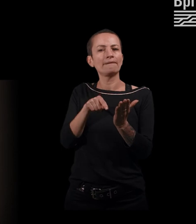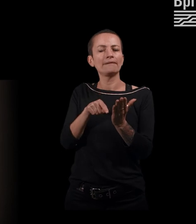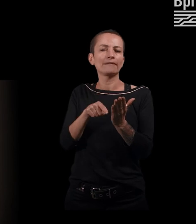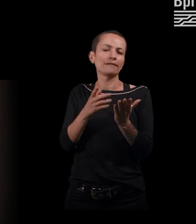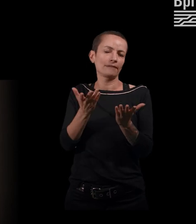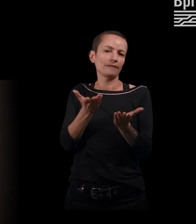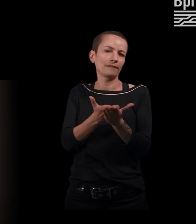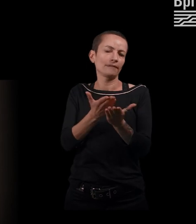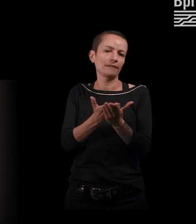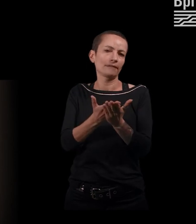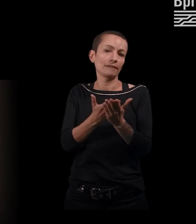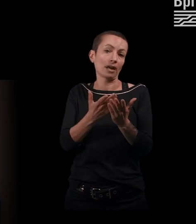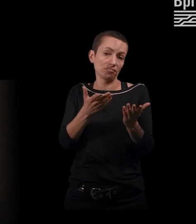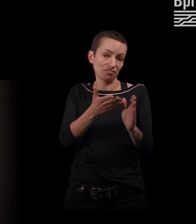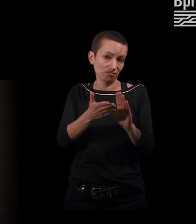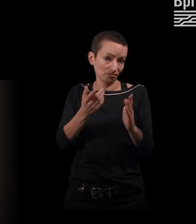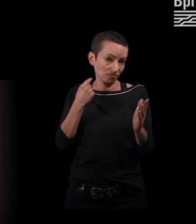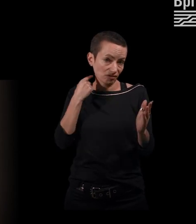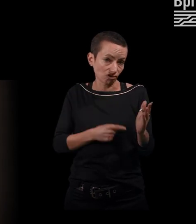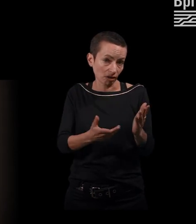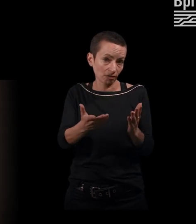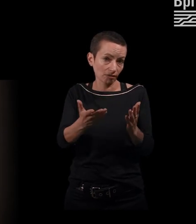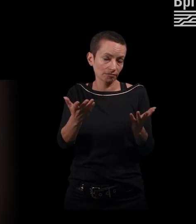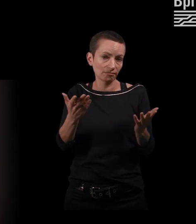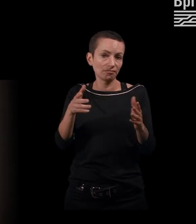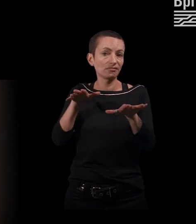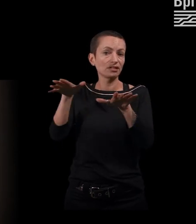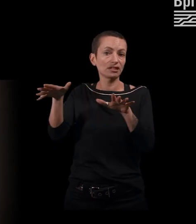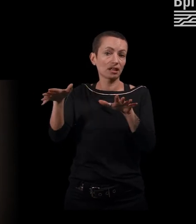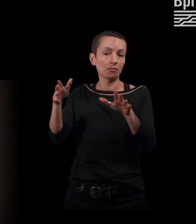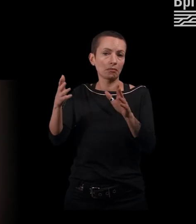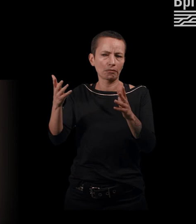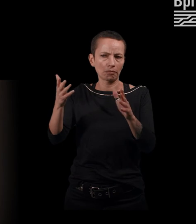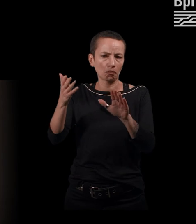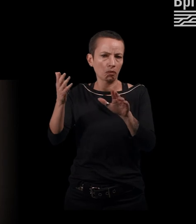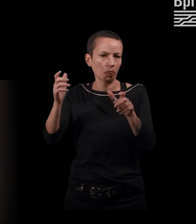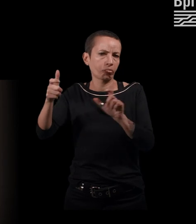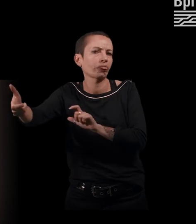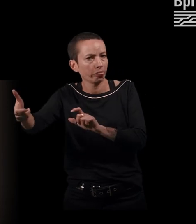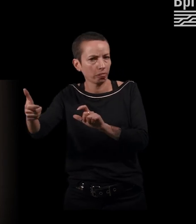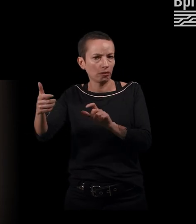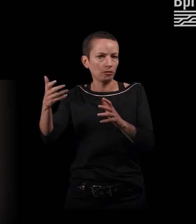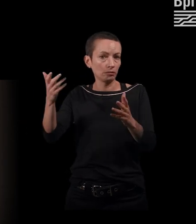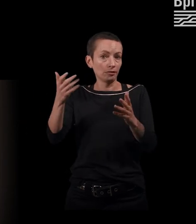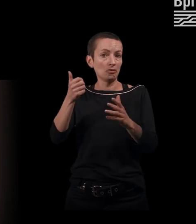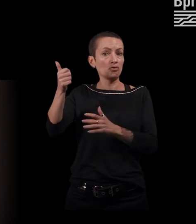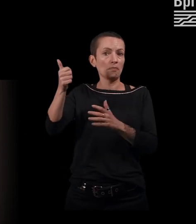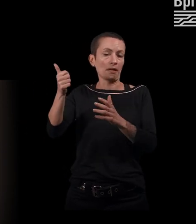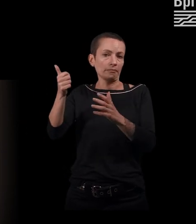le livre d'une défaite, hein, aussi, et de la faillite d'un système, hein, qui, comme vous l'écrivez, a fini par se dévorer